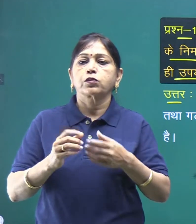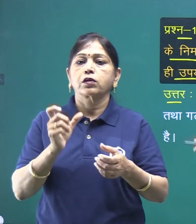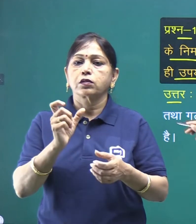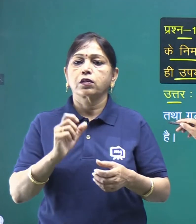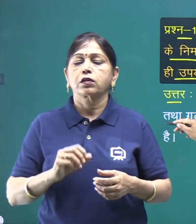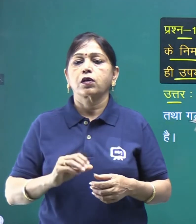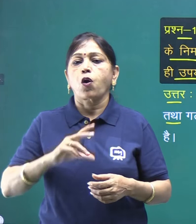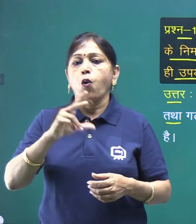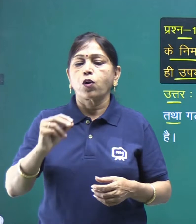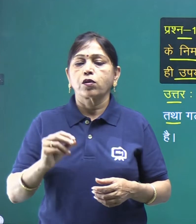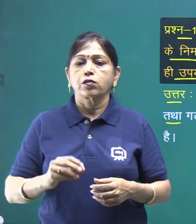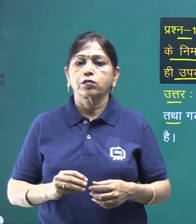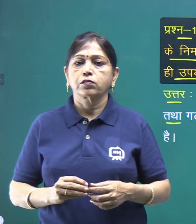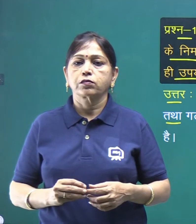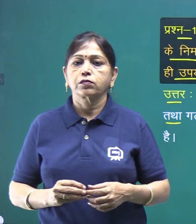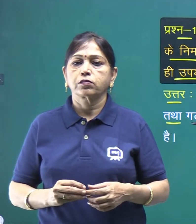तथा